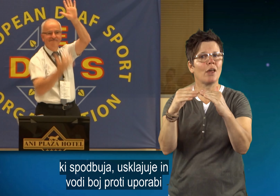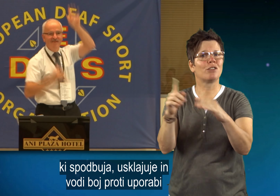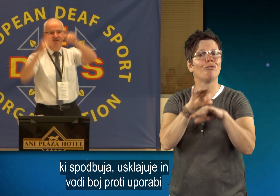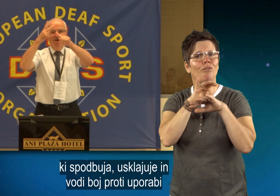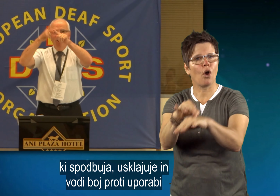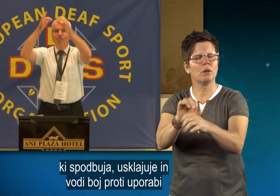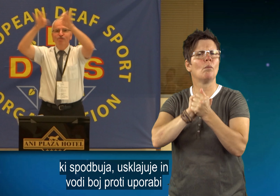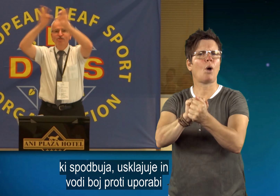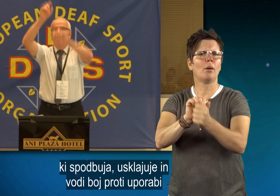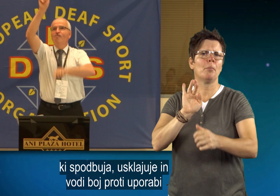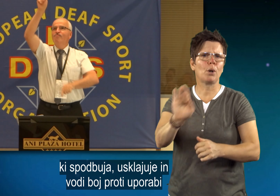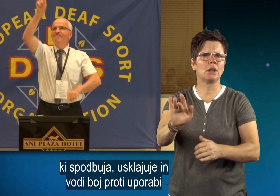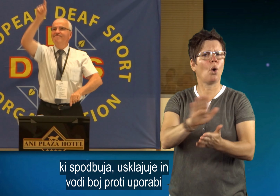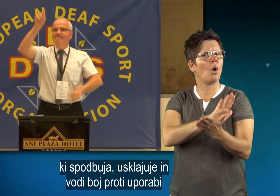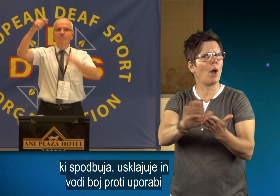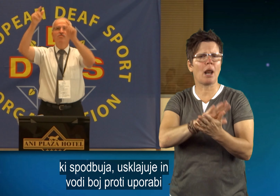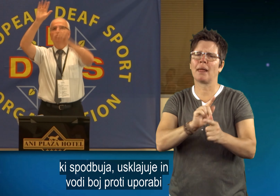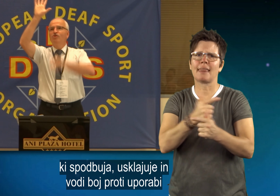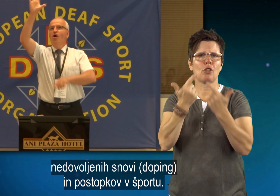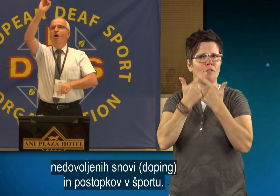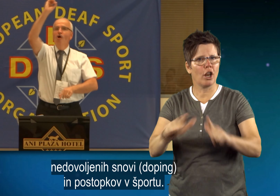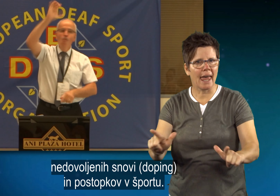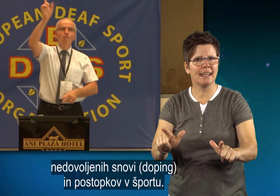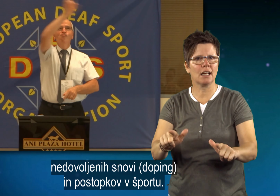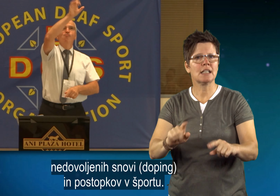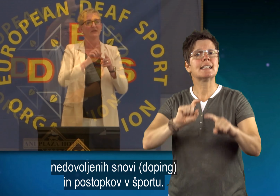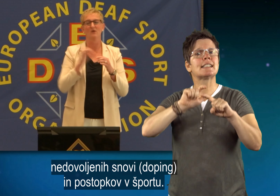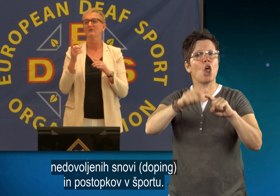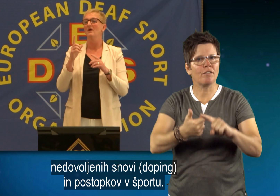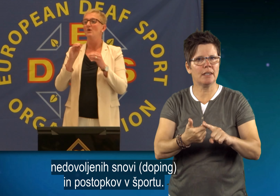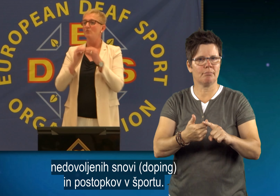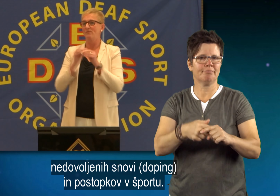uporabi nedovoljenih snovi, doping in postopkov v športu.